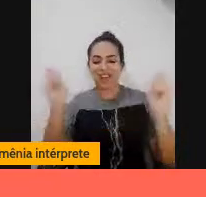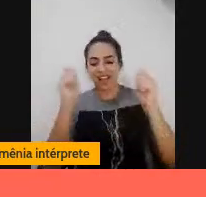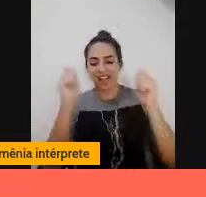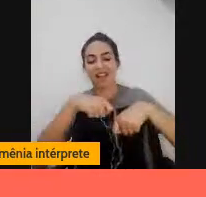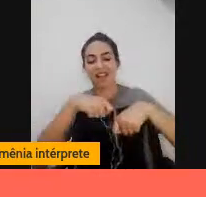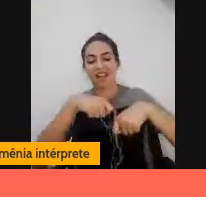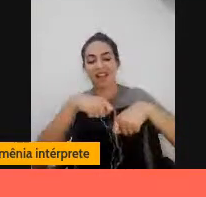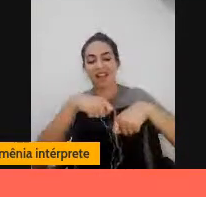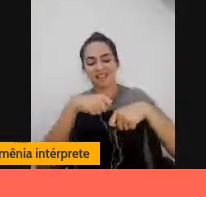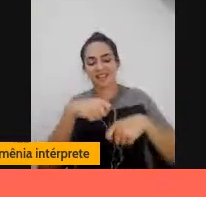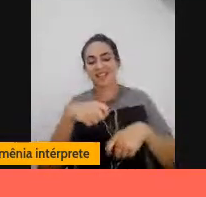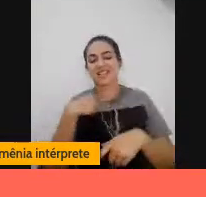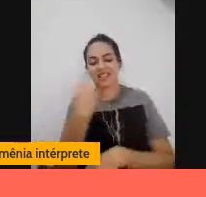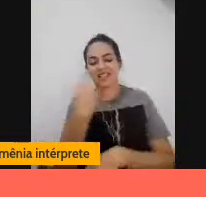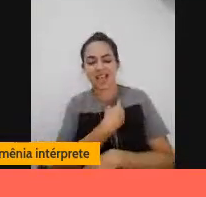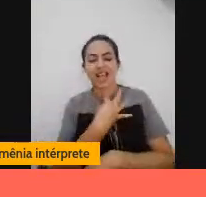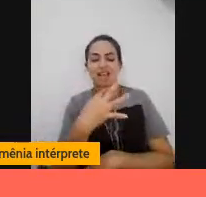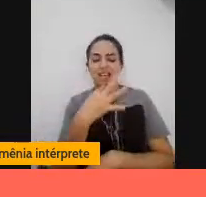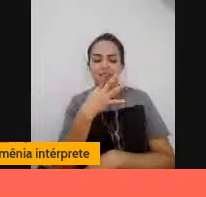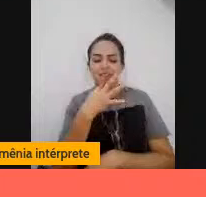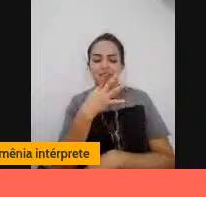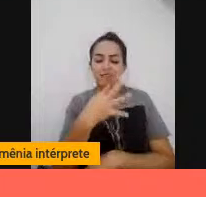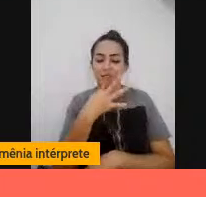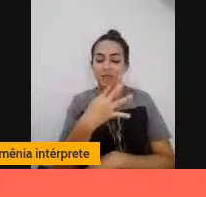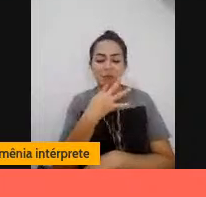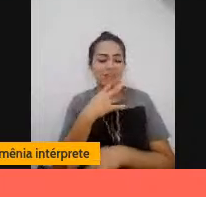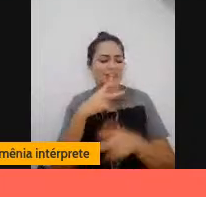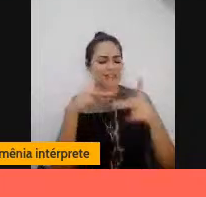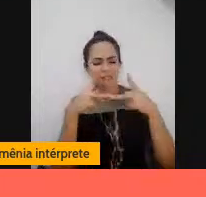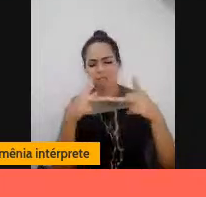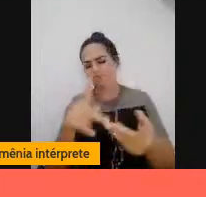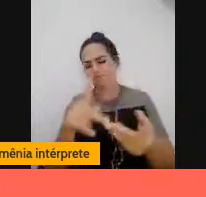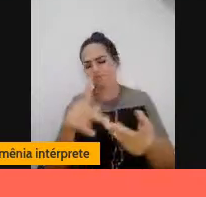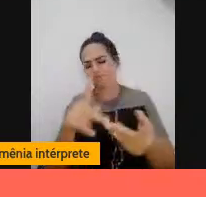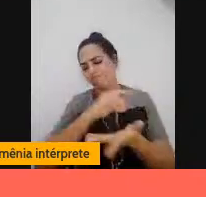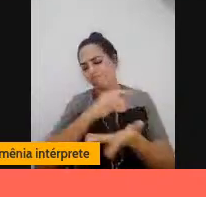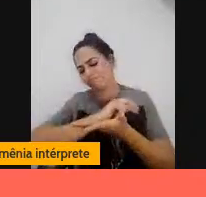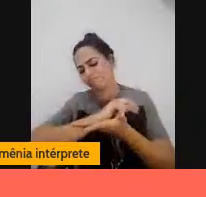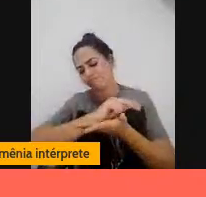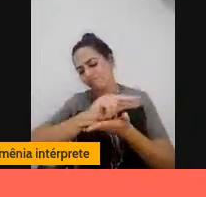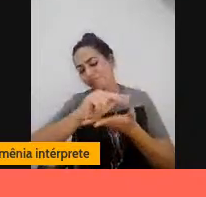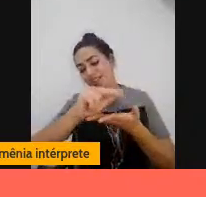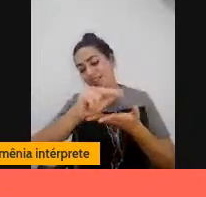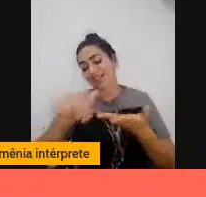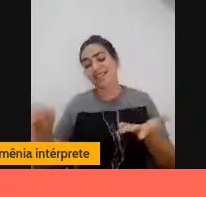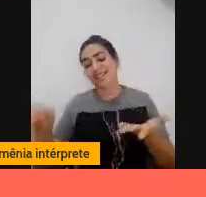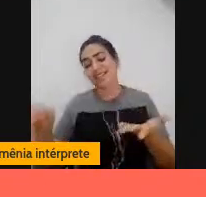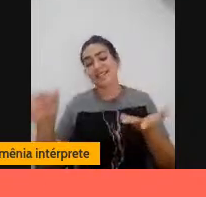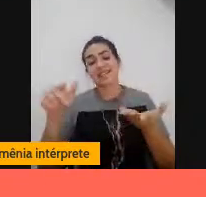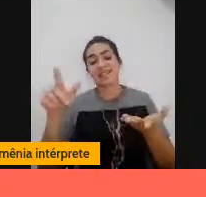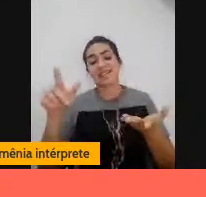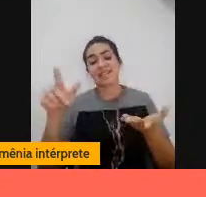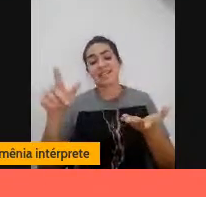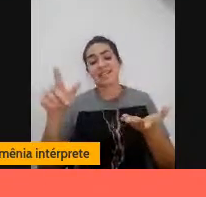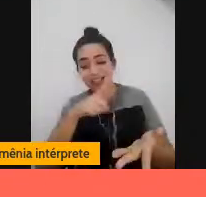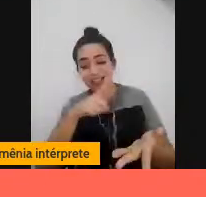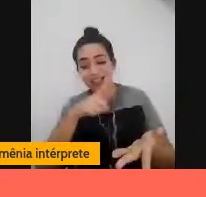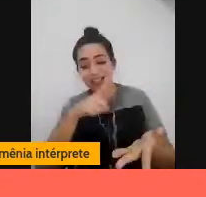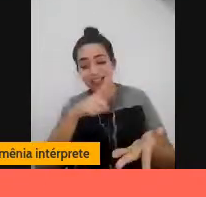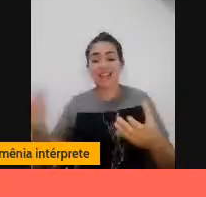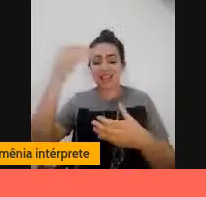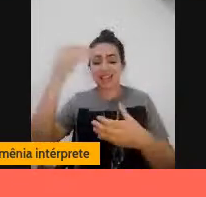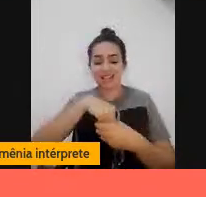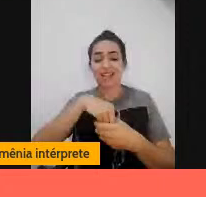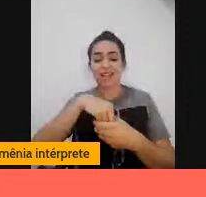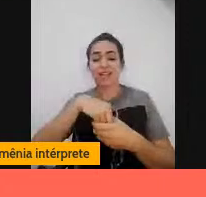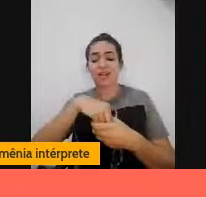conheceu tantos projetos, né, que estão tendo e acontecendo dentro do Centro de Educação.